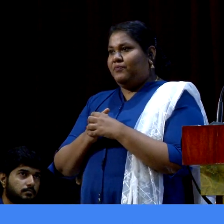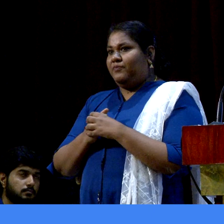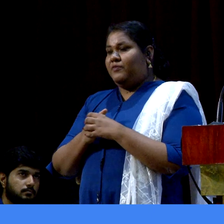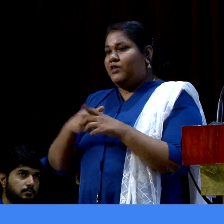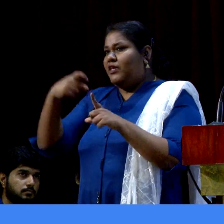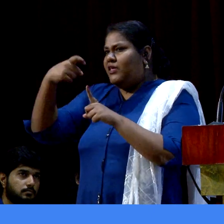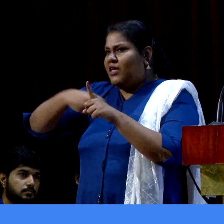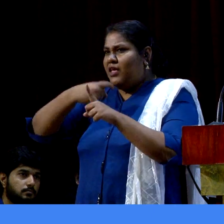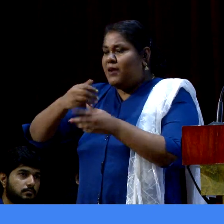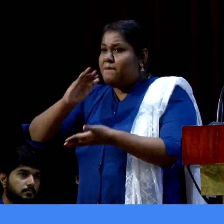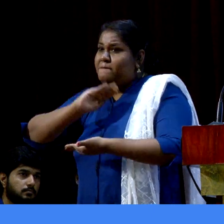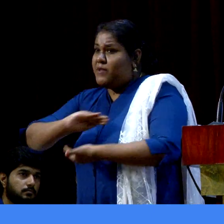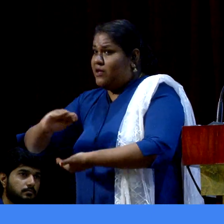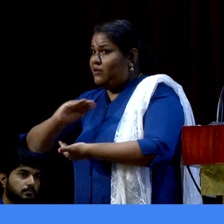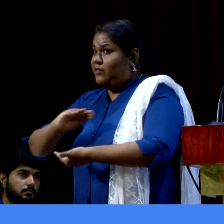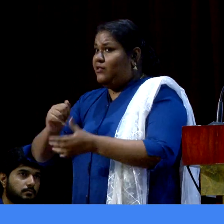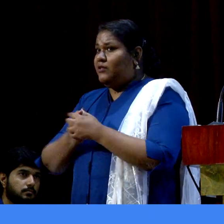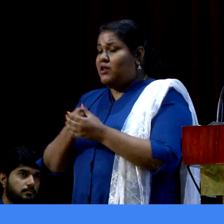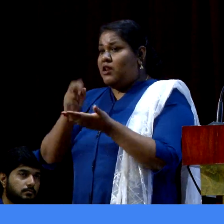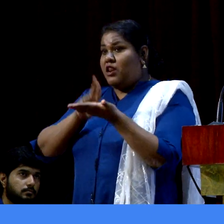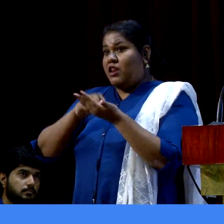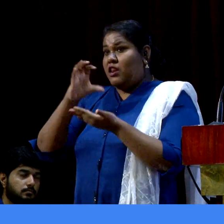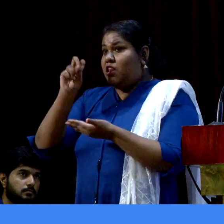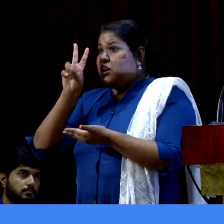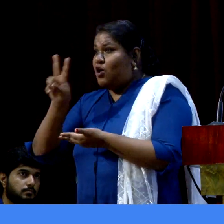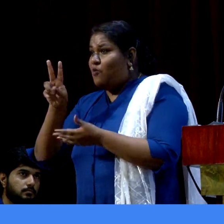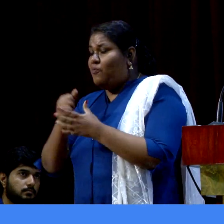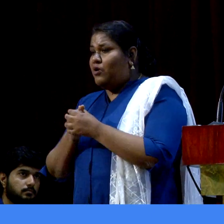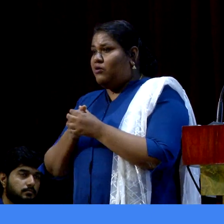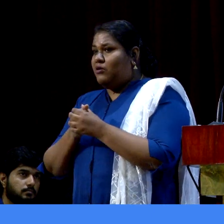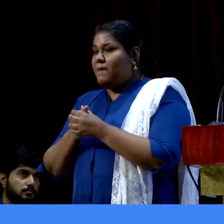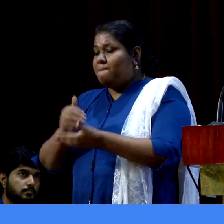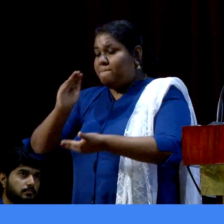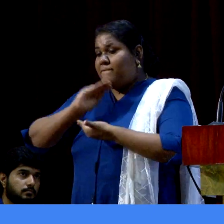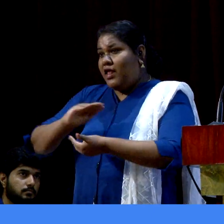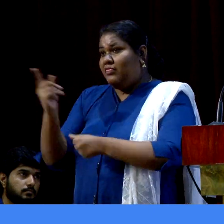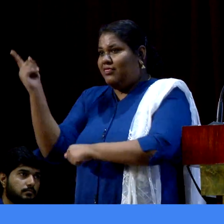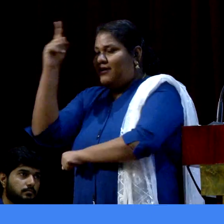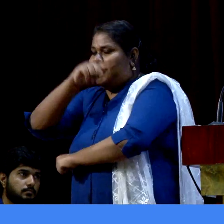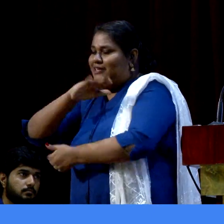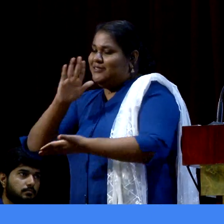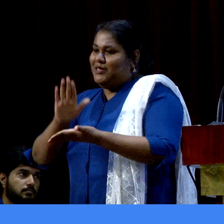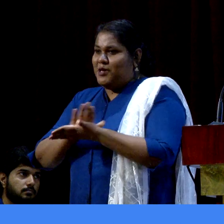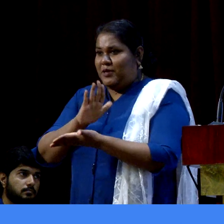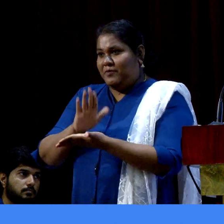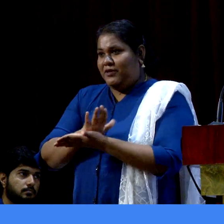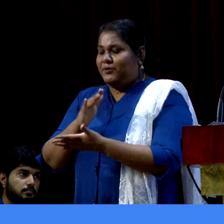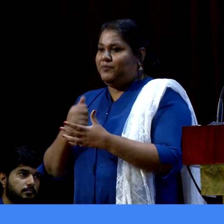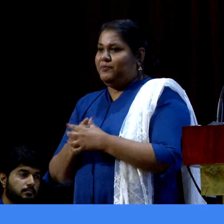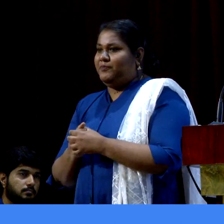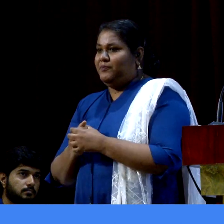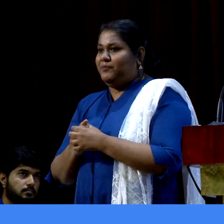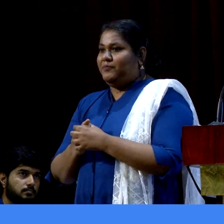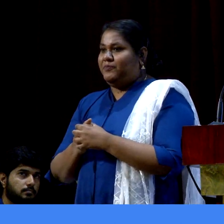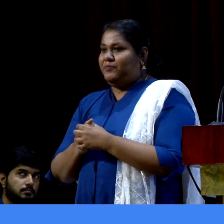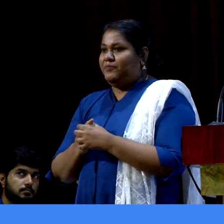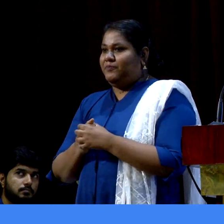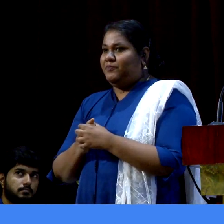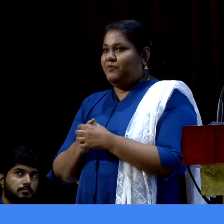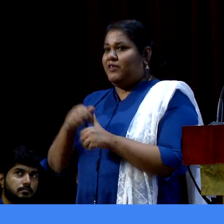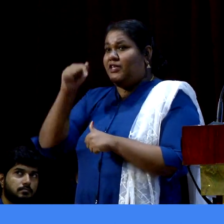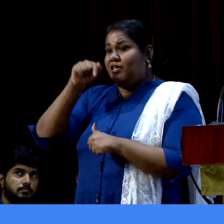கேரளா பிறந்த நவம்பர் 1 கேரள பிறந்த தினம் என்று கொண்டாடுகிற அந்த நேற்றுக்கு